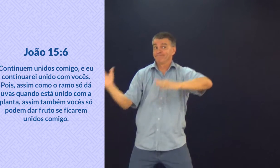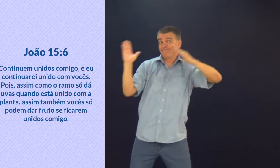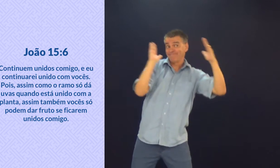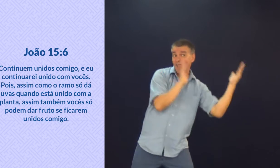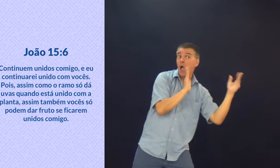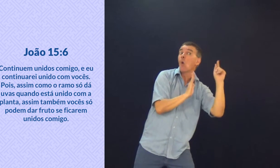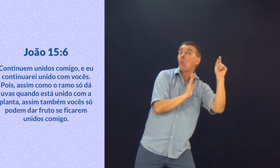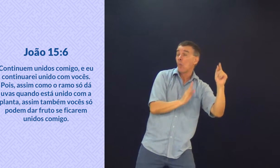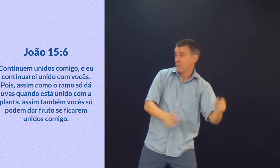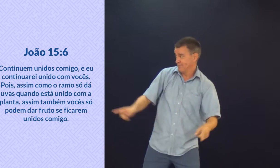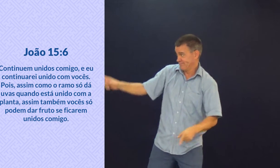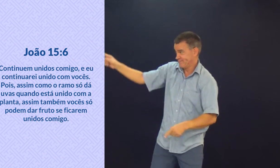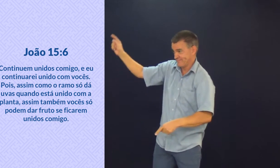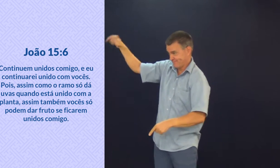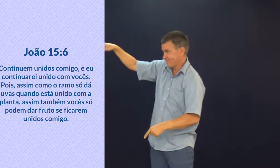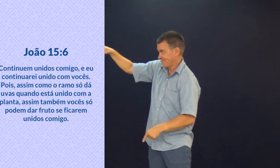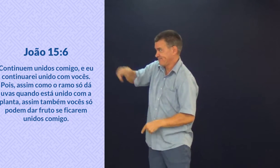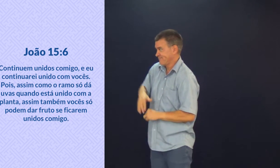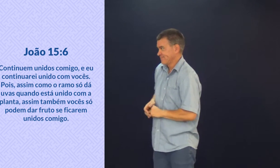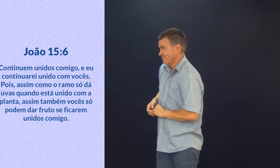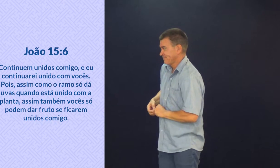parte vamos pra outra parte